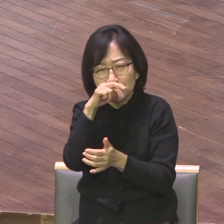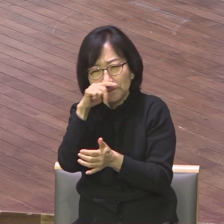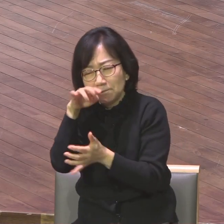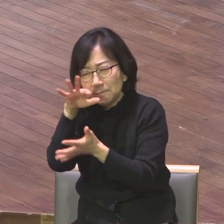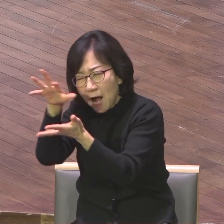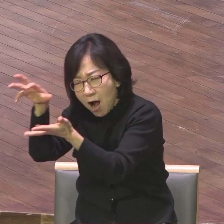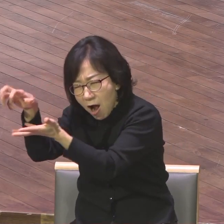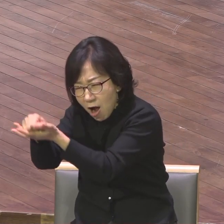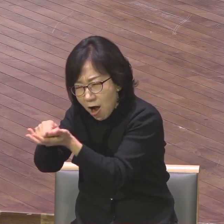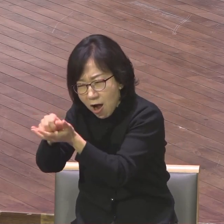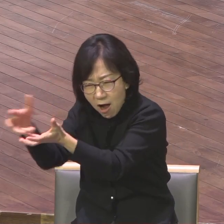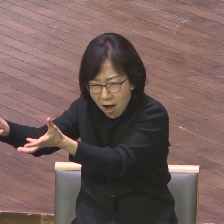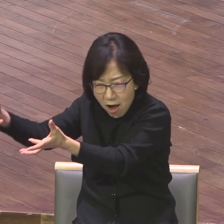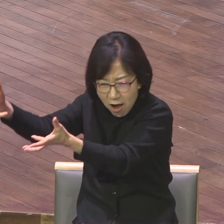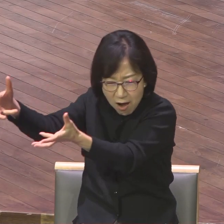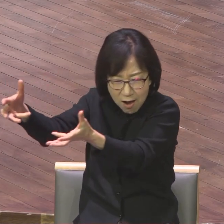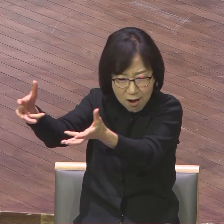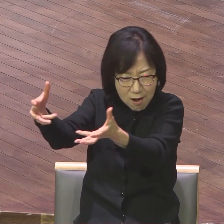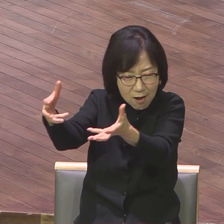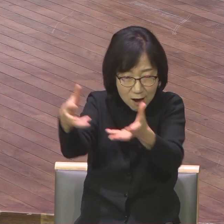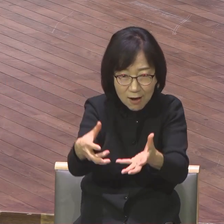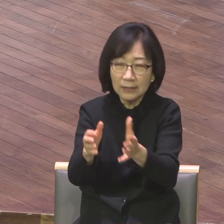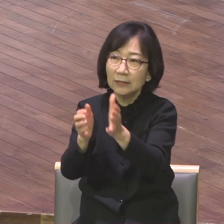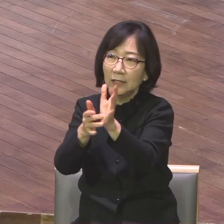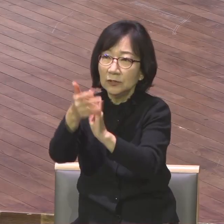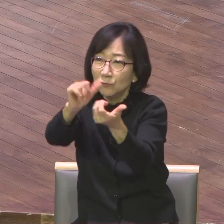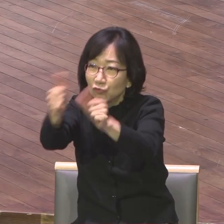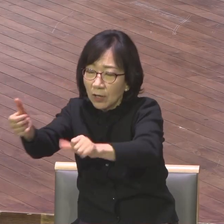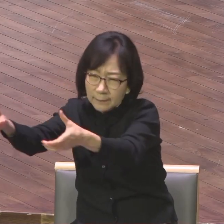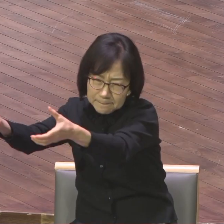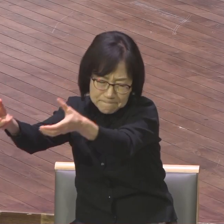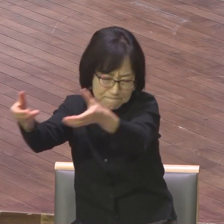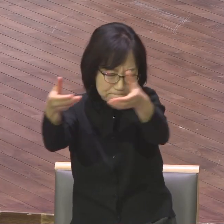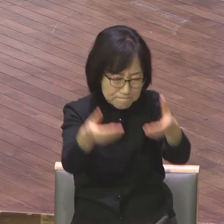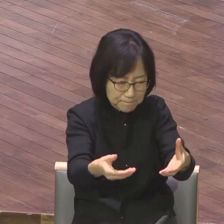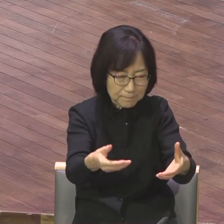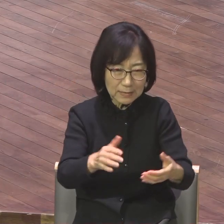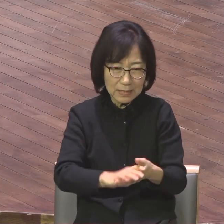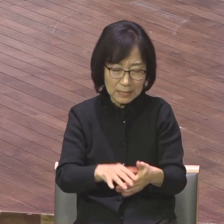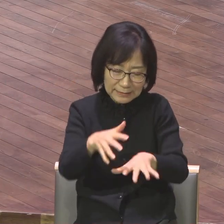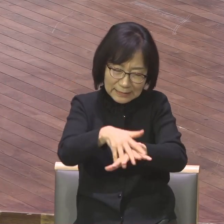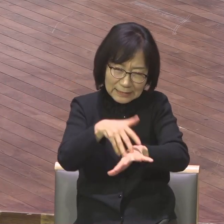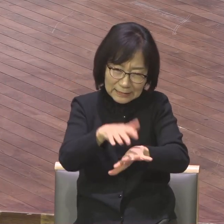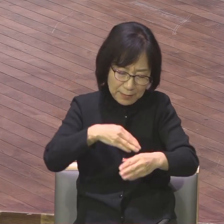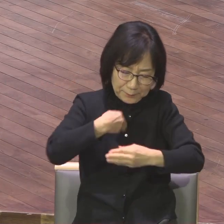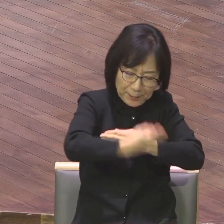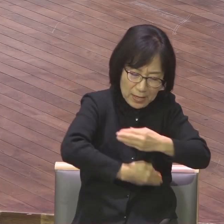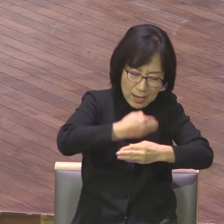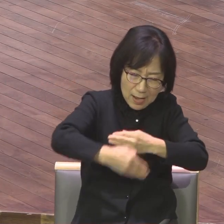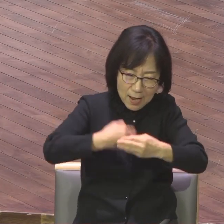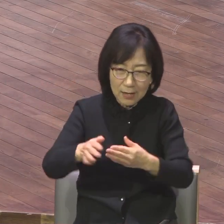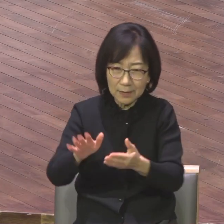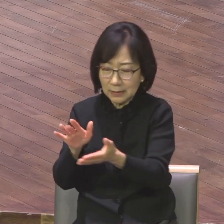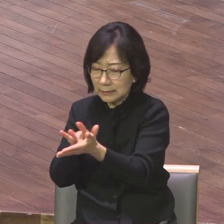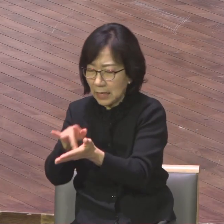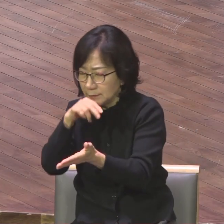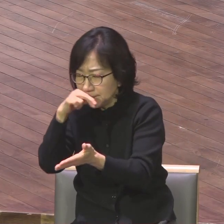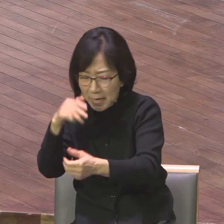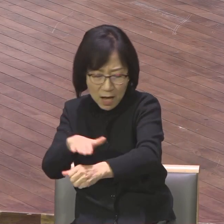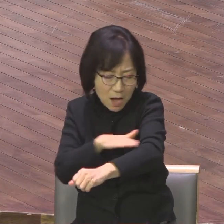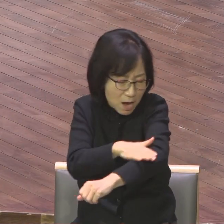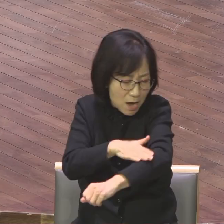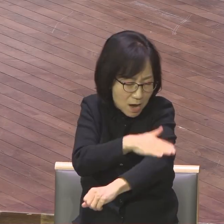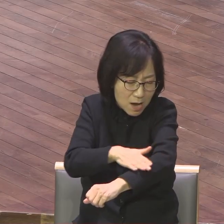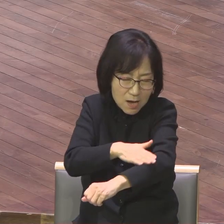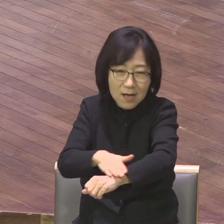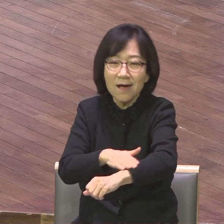이 시신을 내렸어. 그 시체를 바르고 준비해온 세마포로 그 사는 그런 모습이 나오지요.